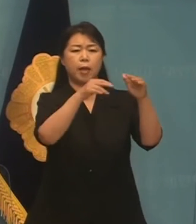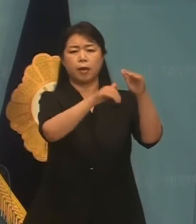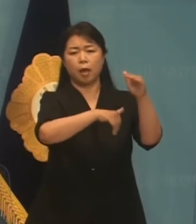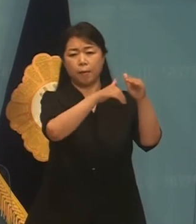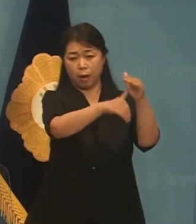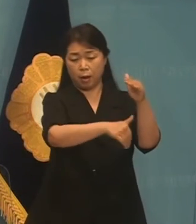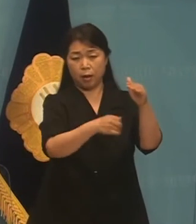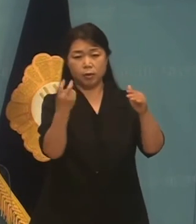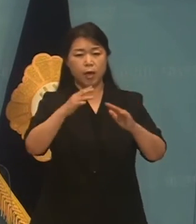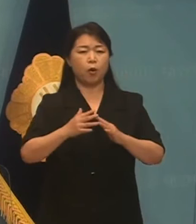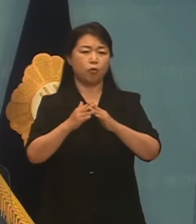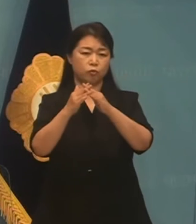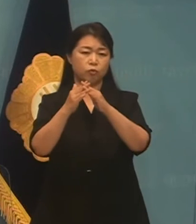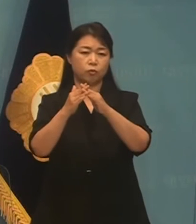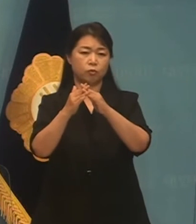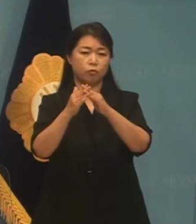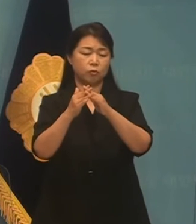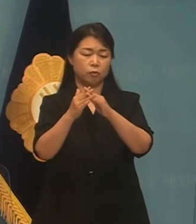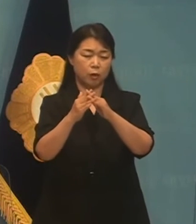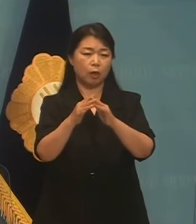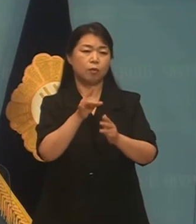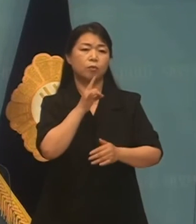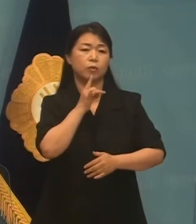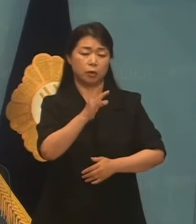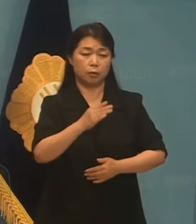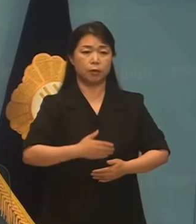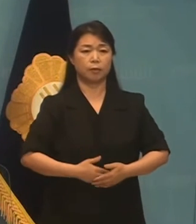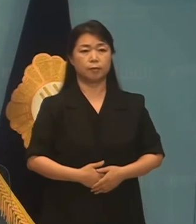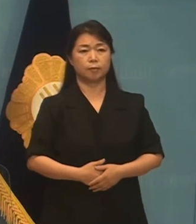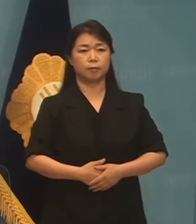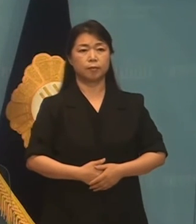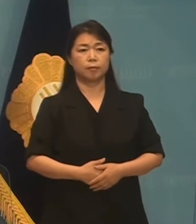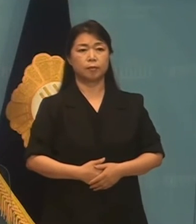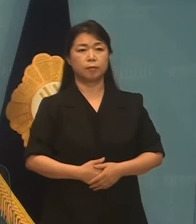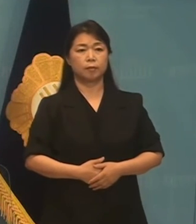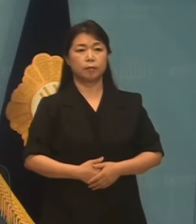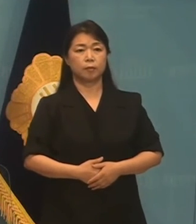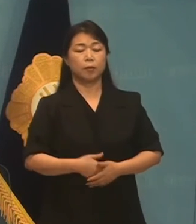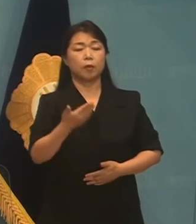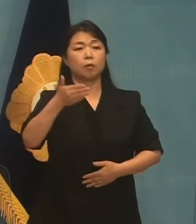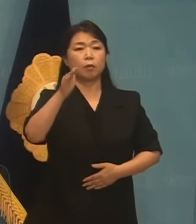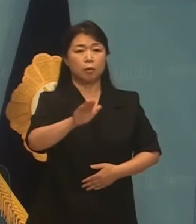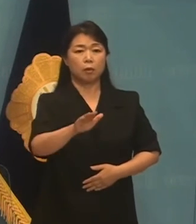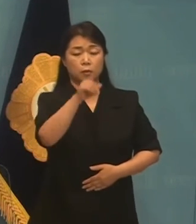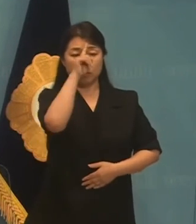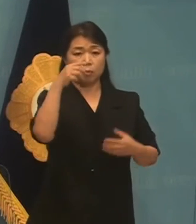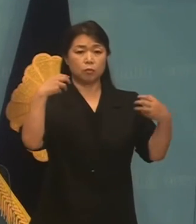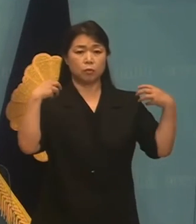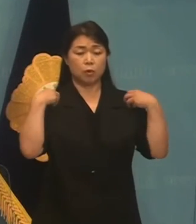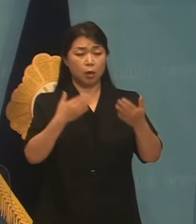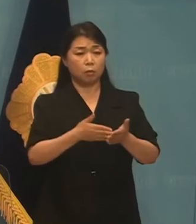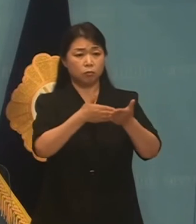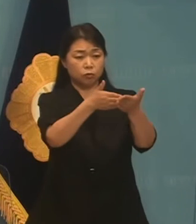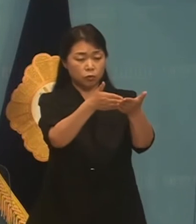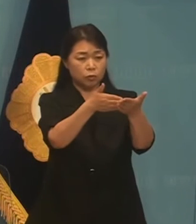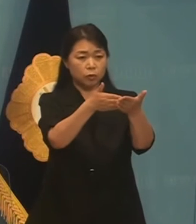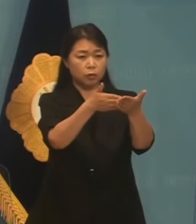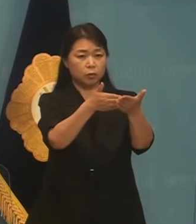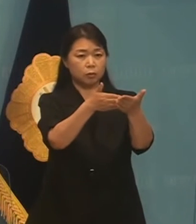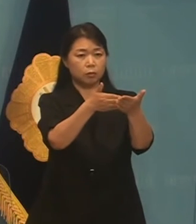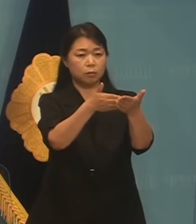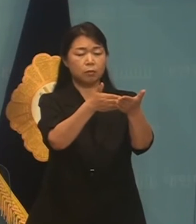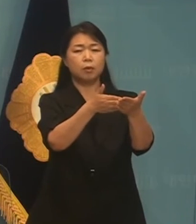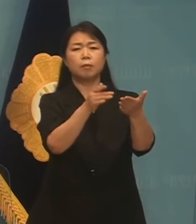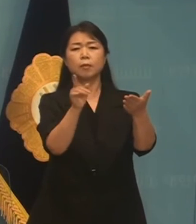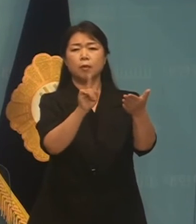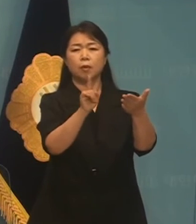재개발, 재건축 활성화일 수밖에 없습니다. 그런데 정부가 제시한